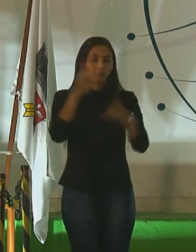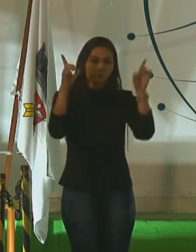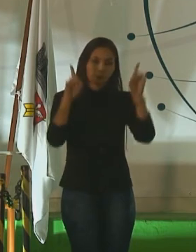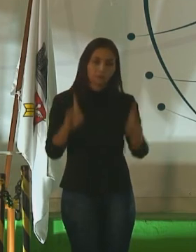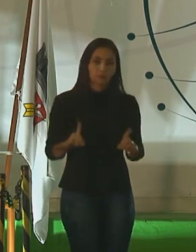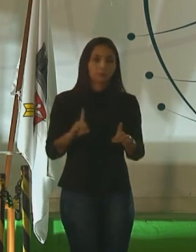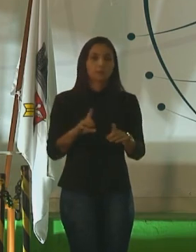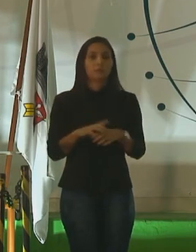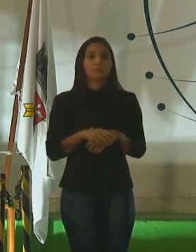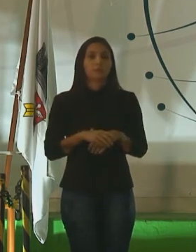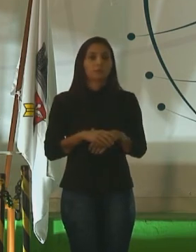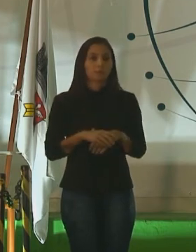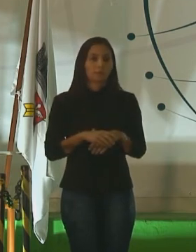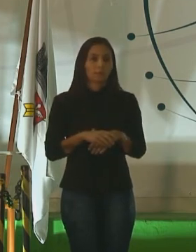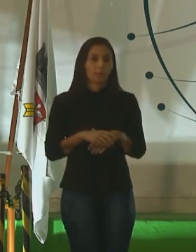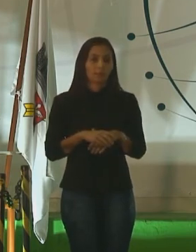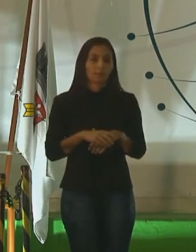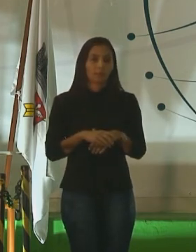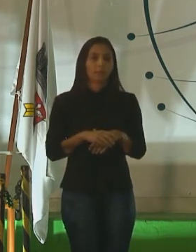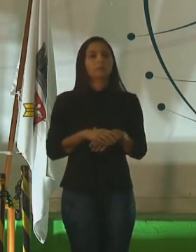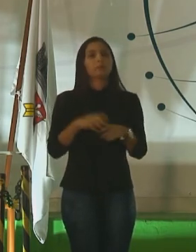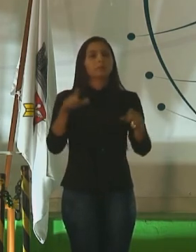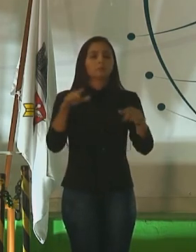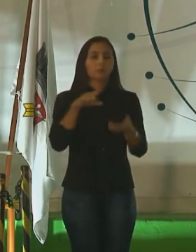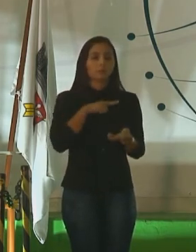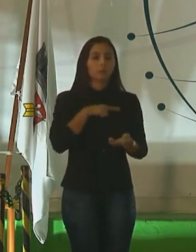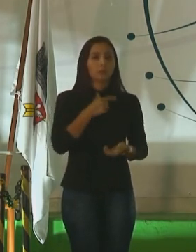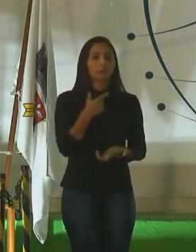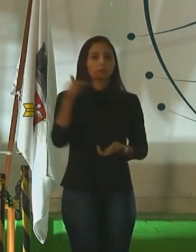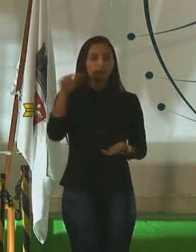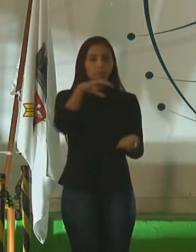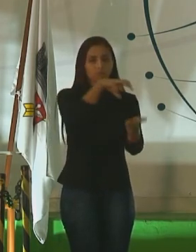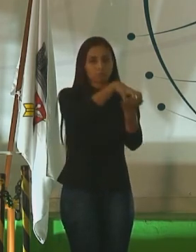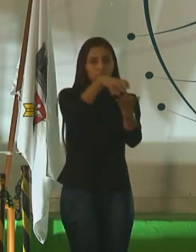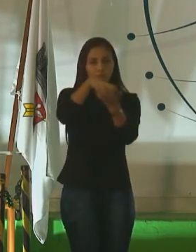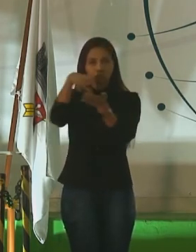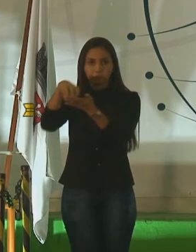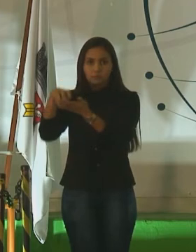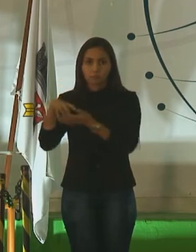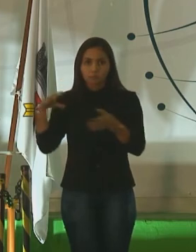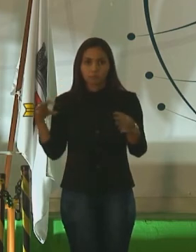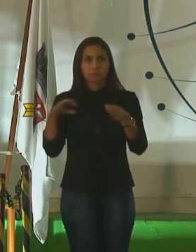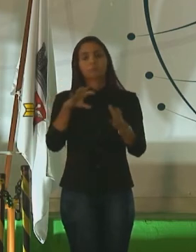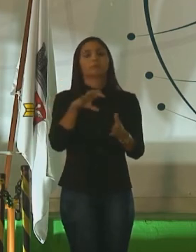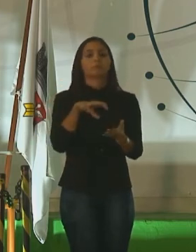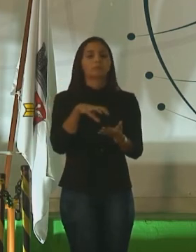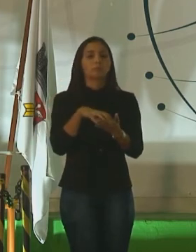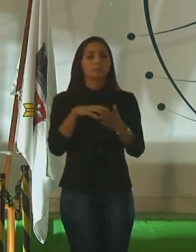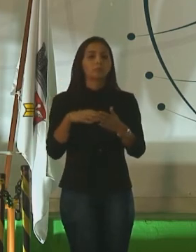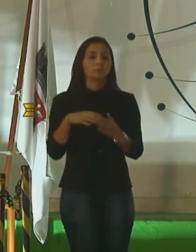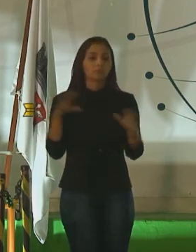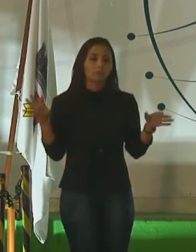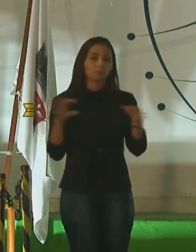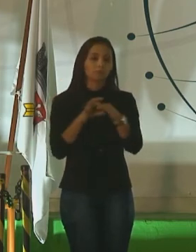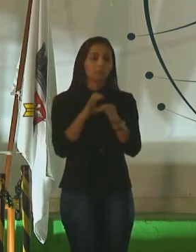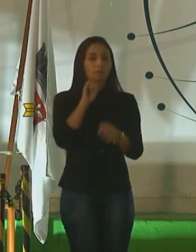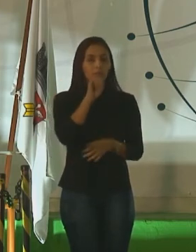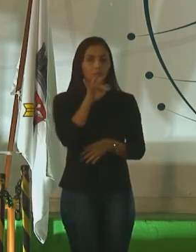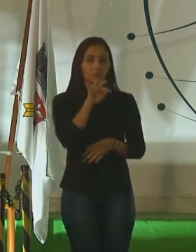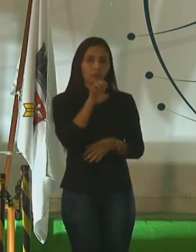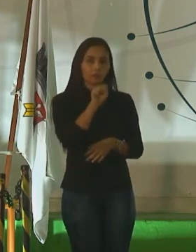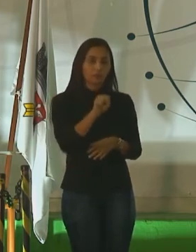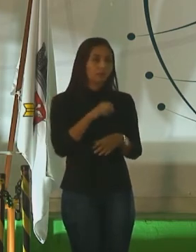nosso caso, do Instituto Federal e dos outros institutos federais que compõem a rede tecnológica de educação